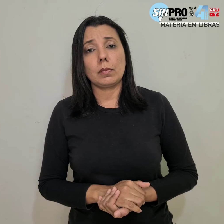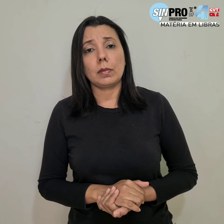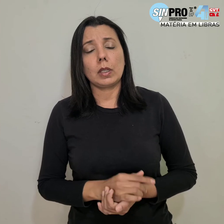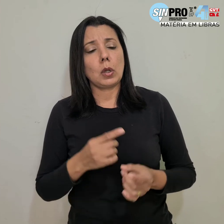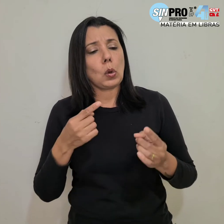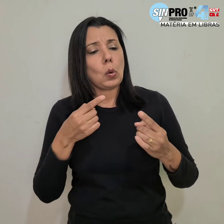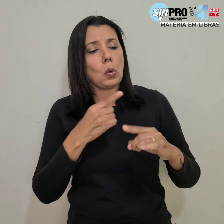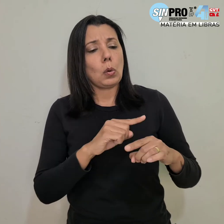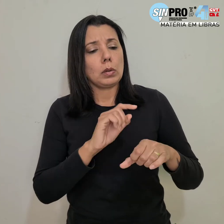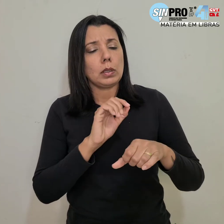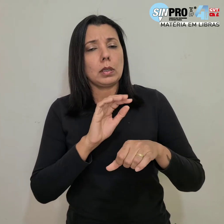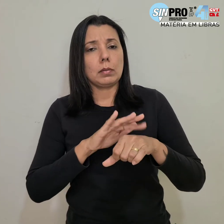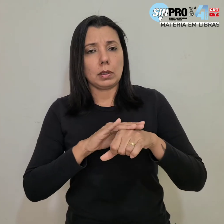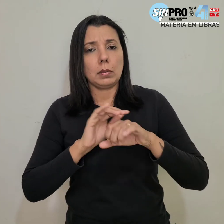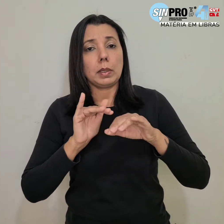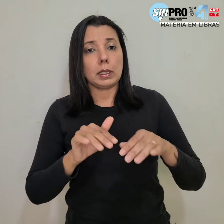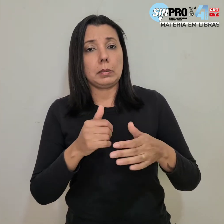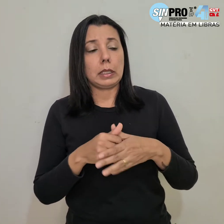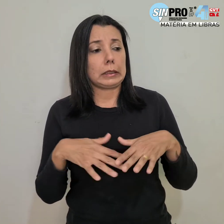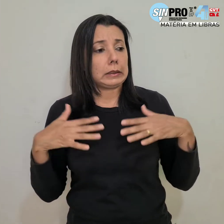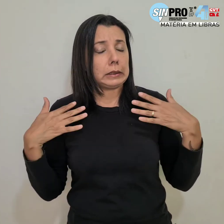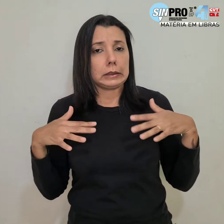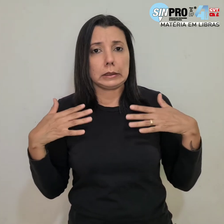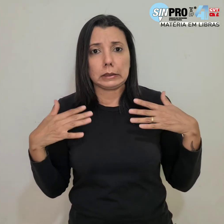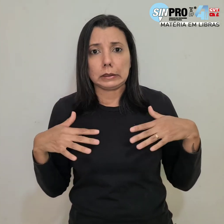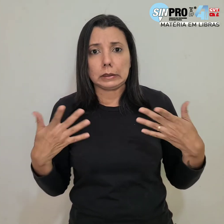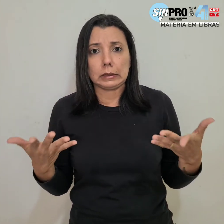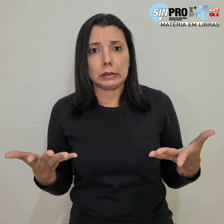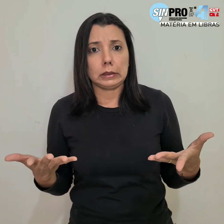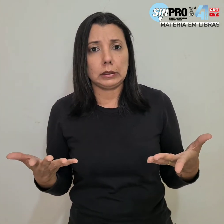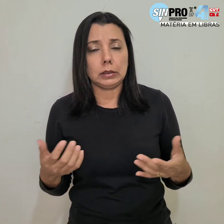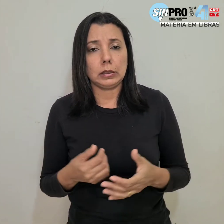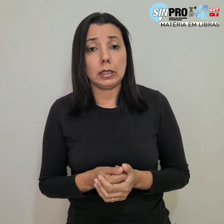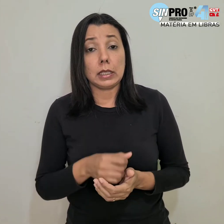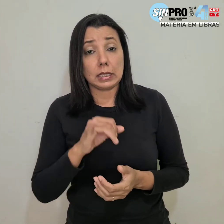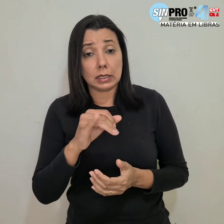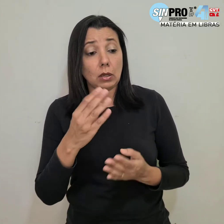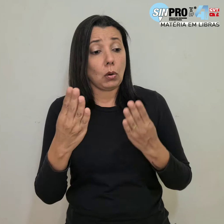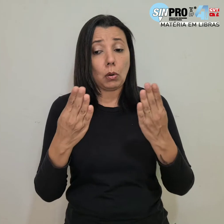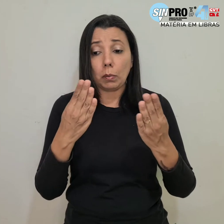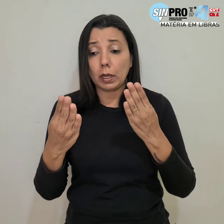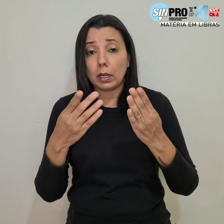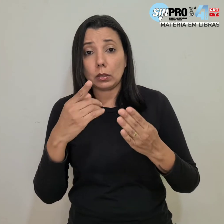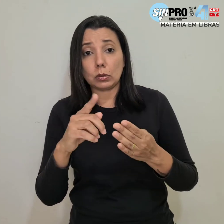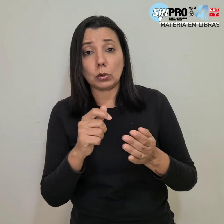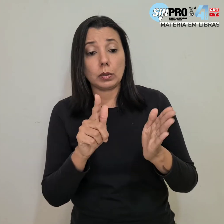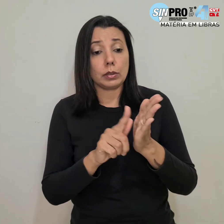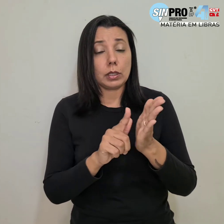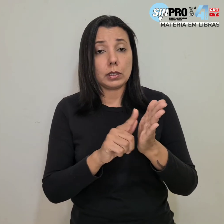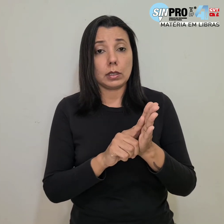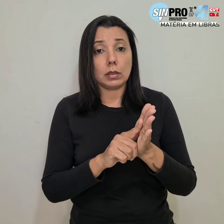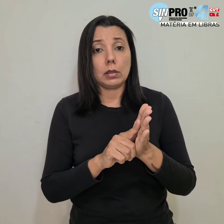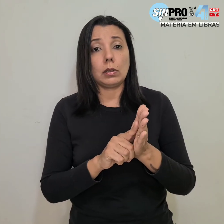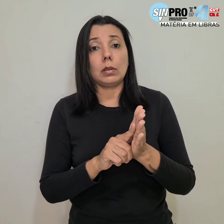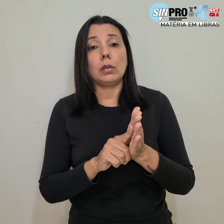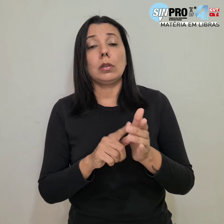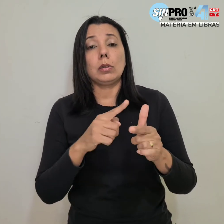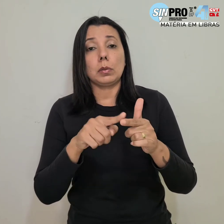no combate à pandemia é chocante se comparar sua gestão da crise do novo